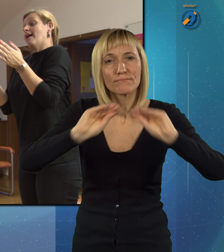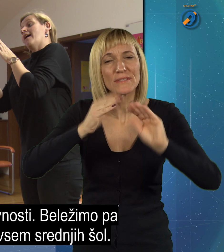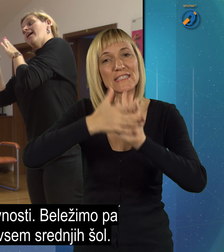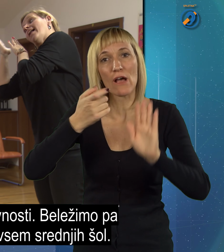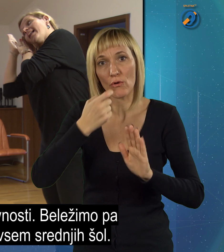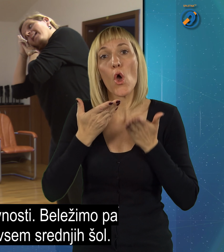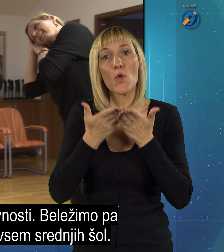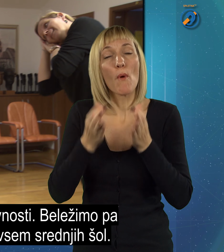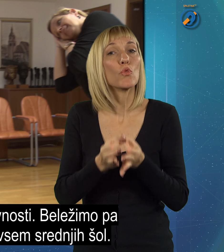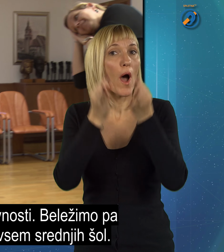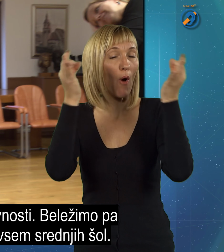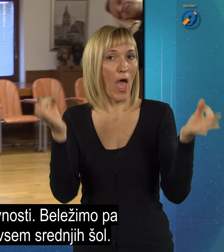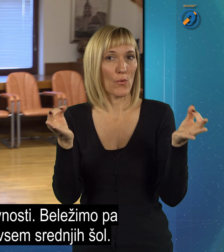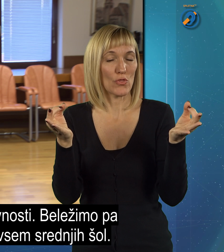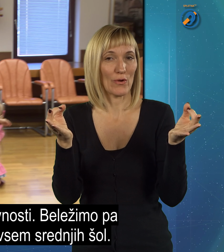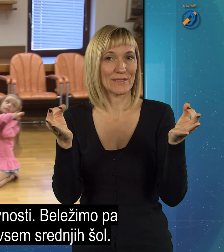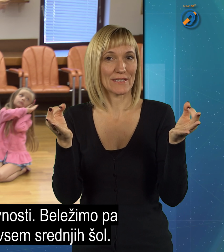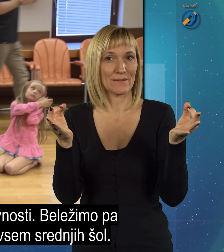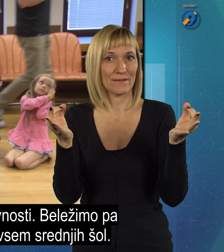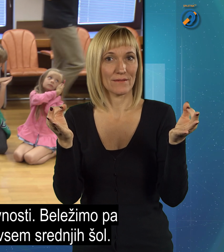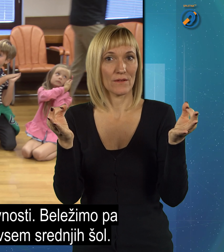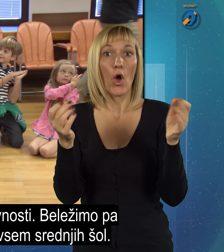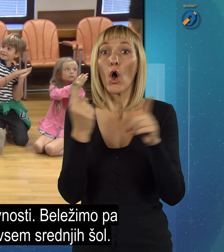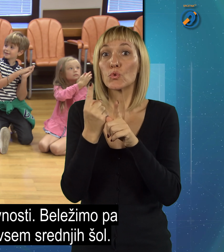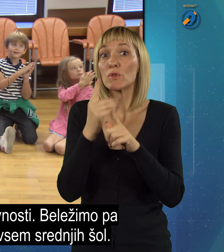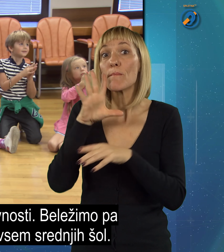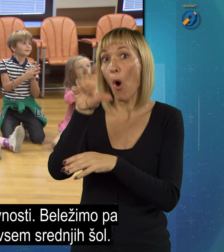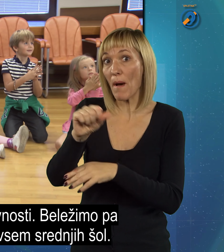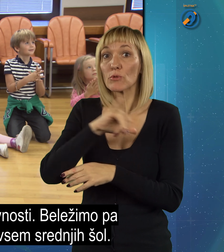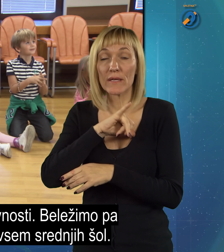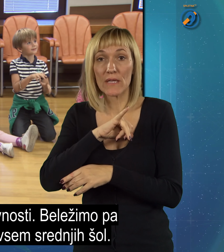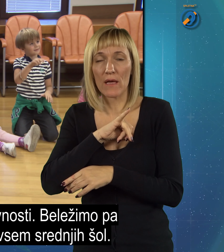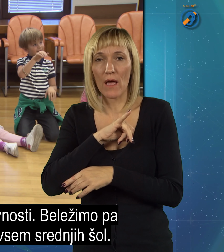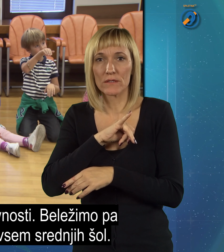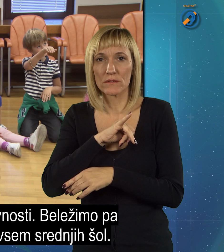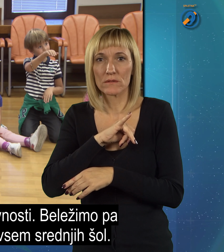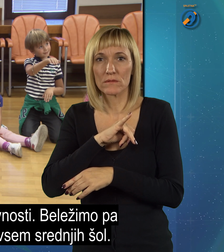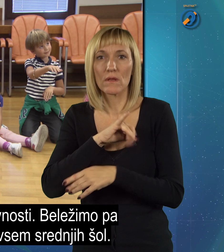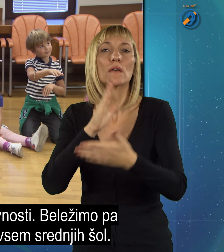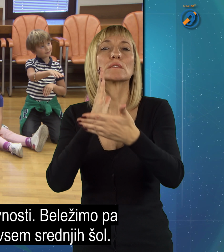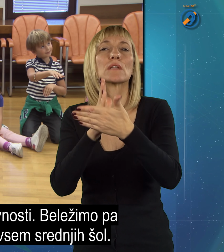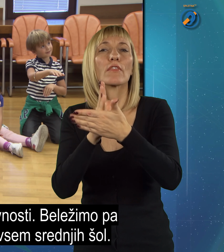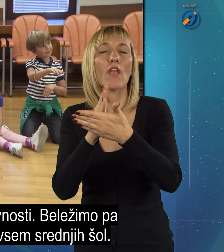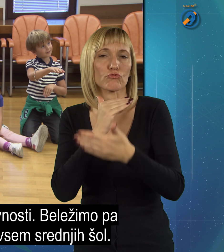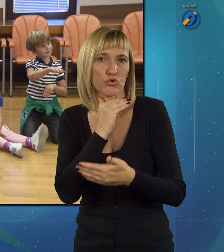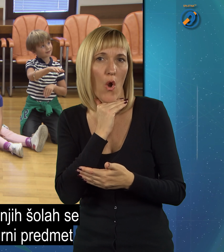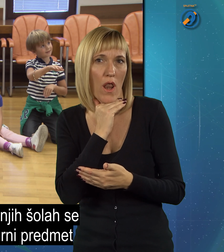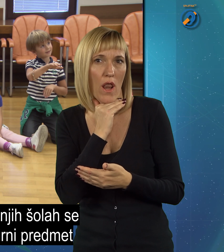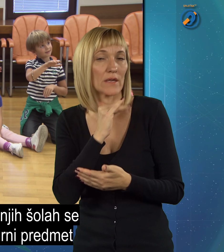znakovnega jezika in ga ponujemo javnosti. Beležimo pa tudi velik interes, predvsem pa srednjih